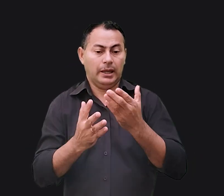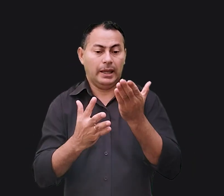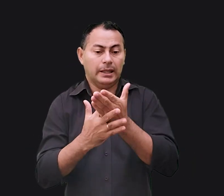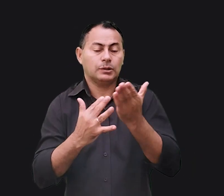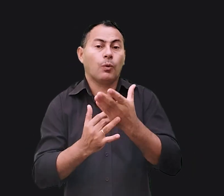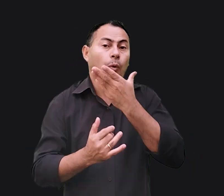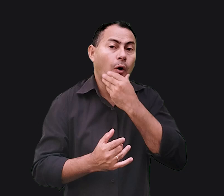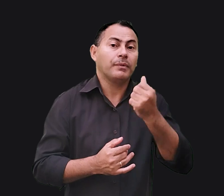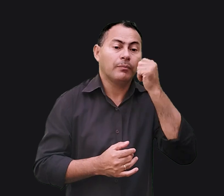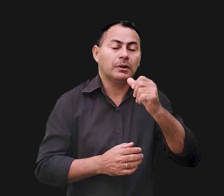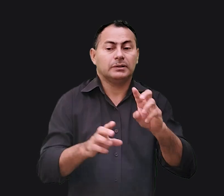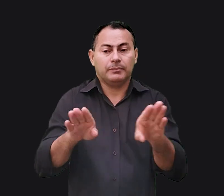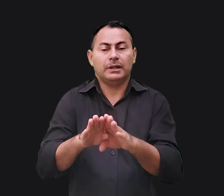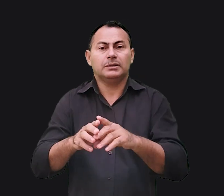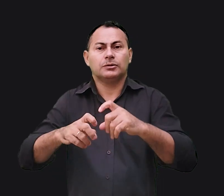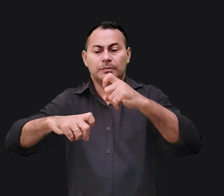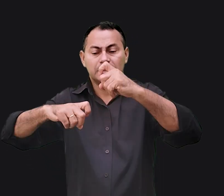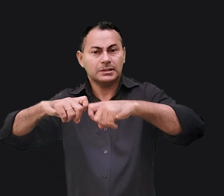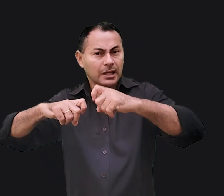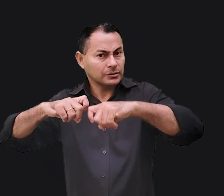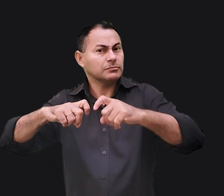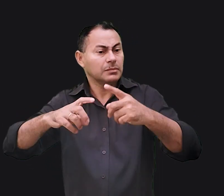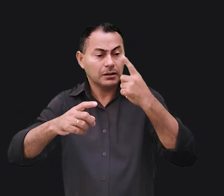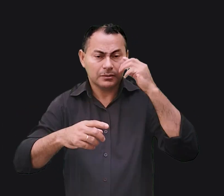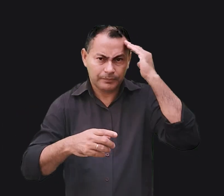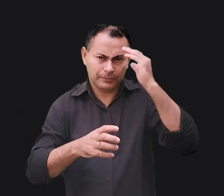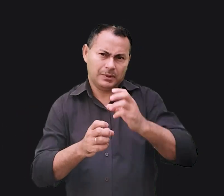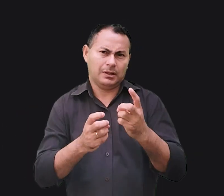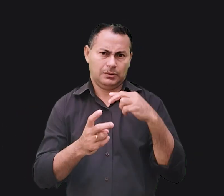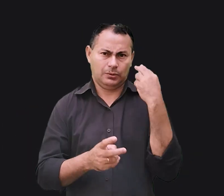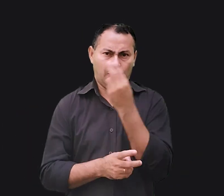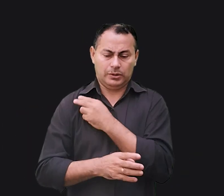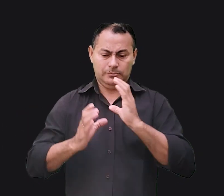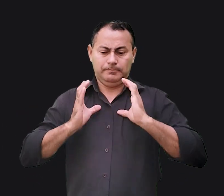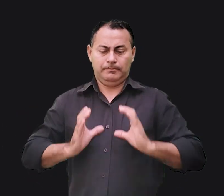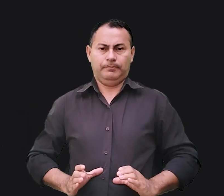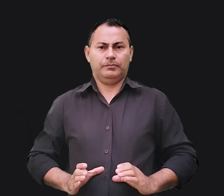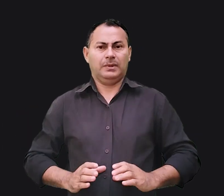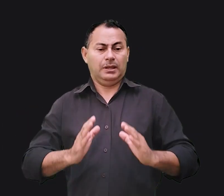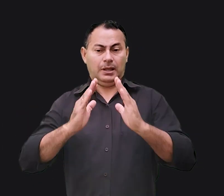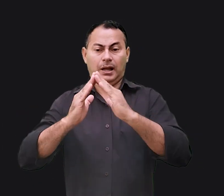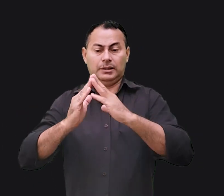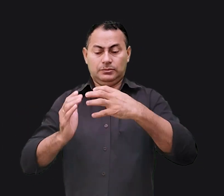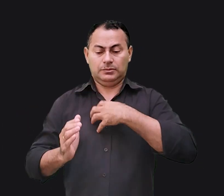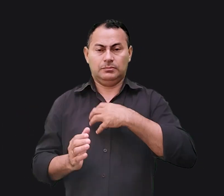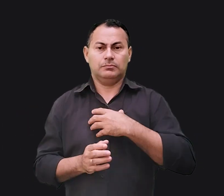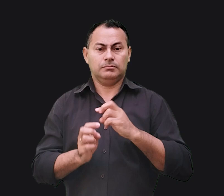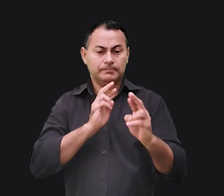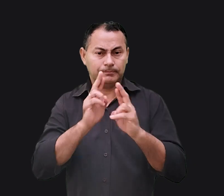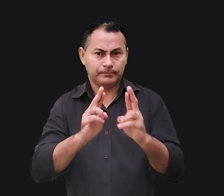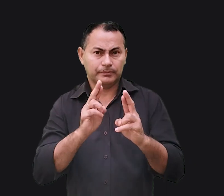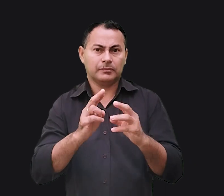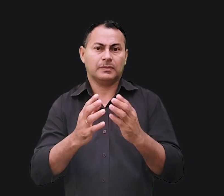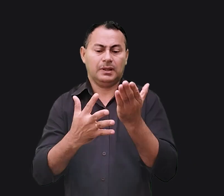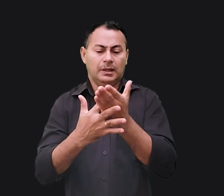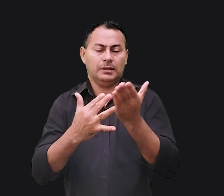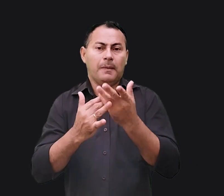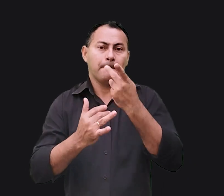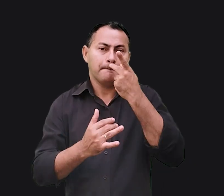e a mulher e a respeito de sexo. É com o nosso comportamento em casa, com o relacionamento entre pai e